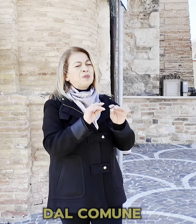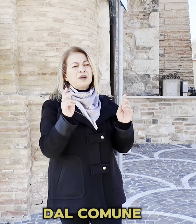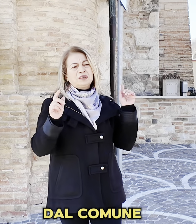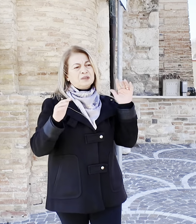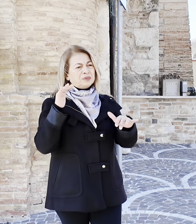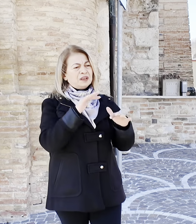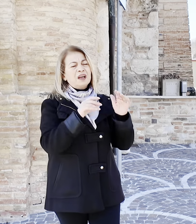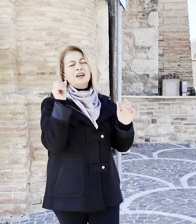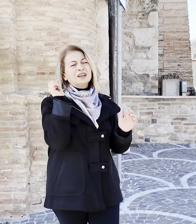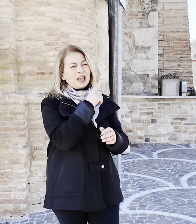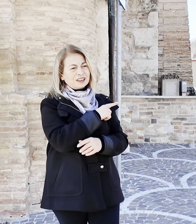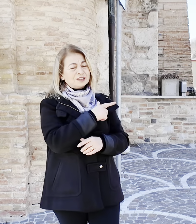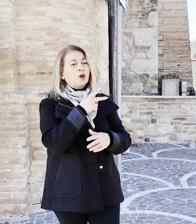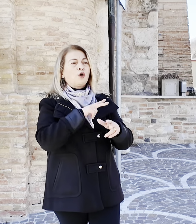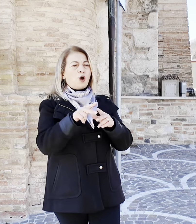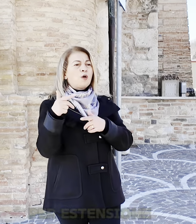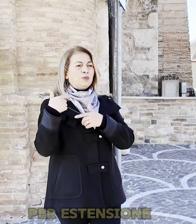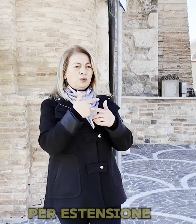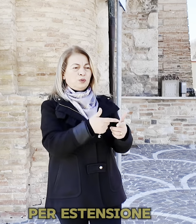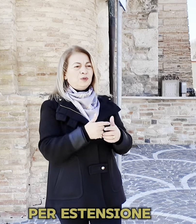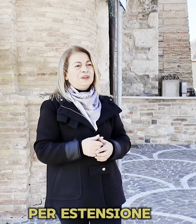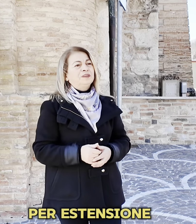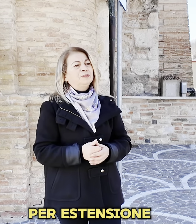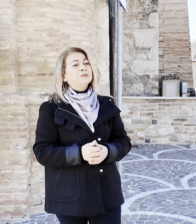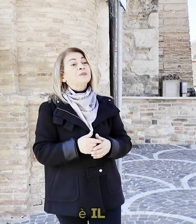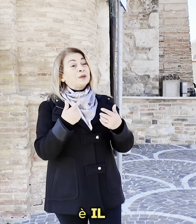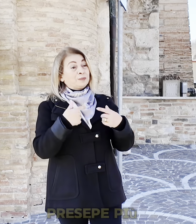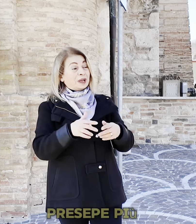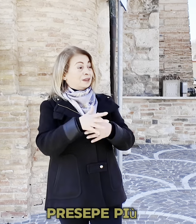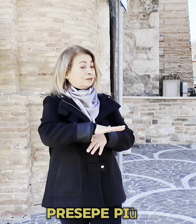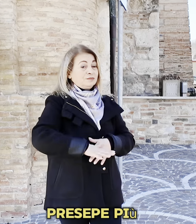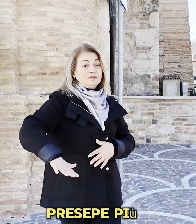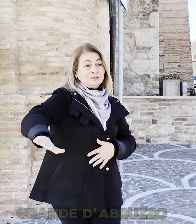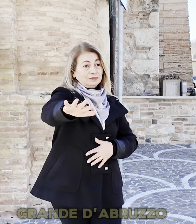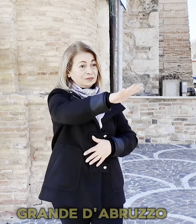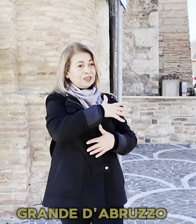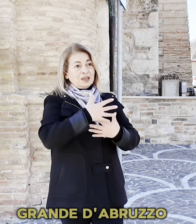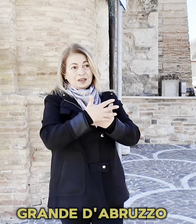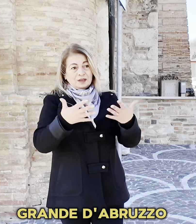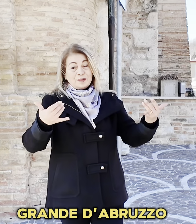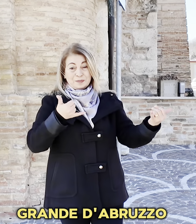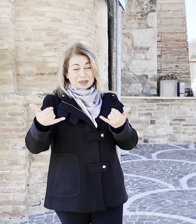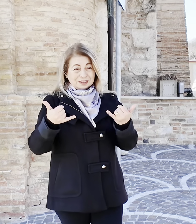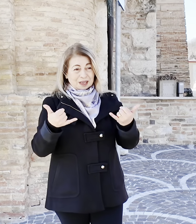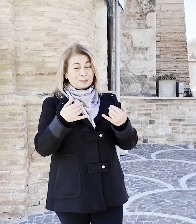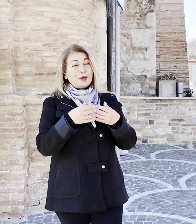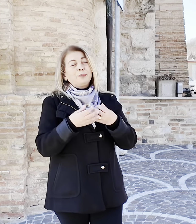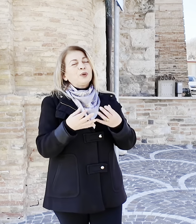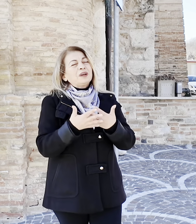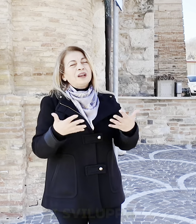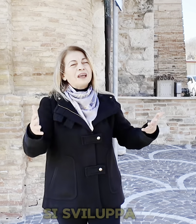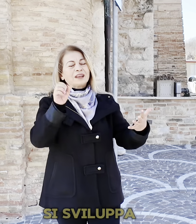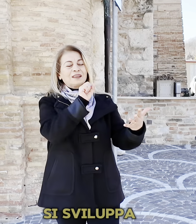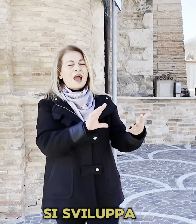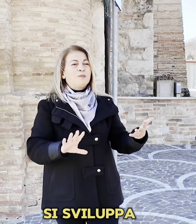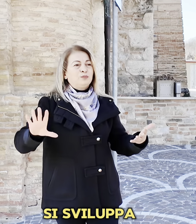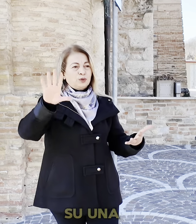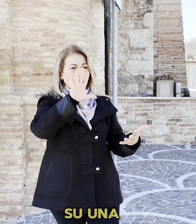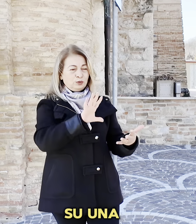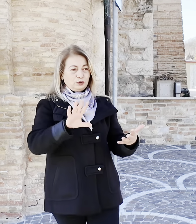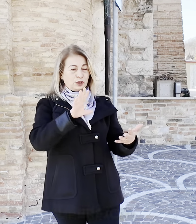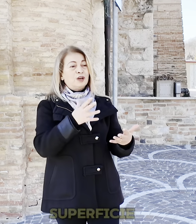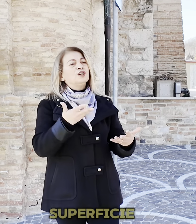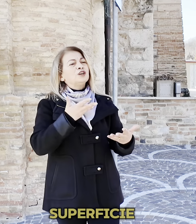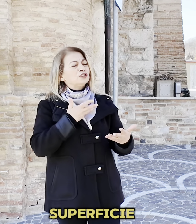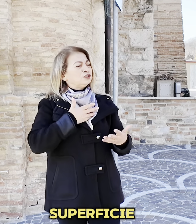dal comune. Per estensione è il presepe più grande d'Abruzzo, si sviluppa su